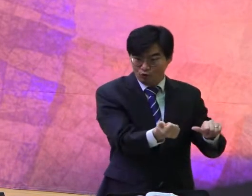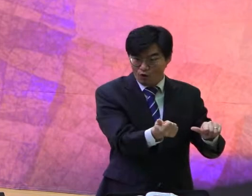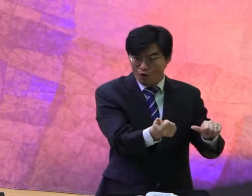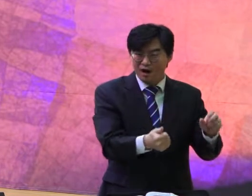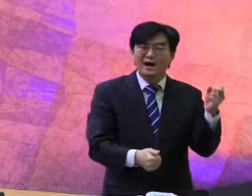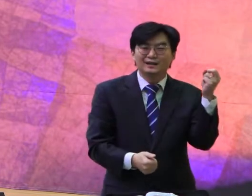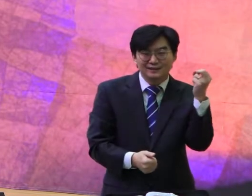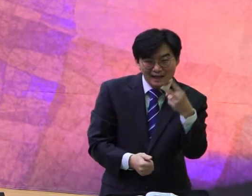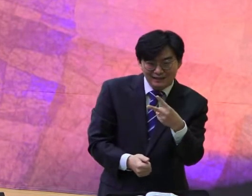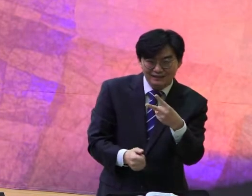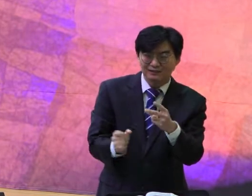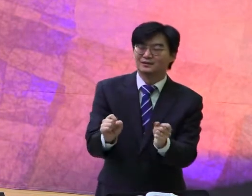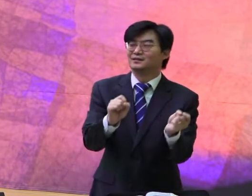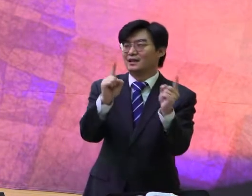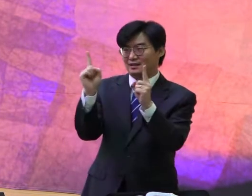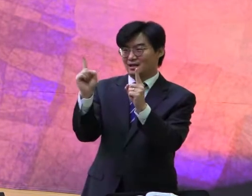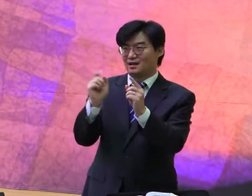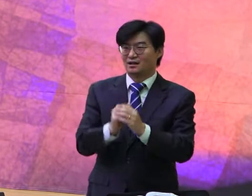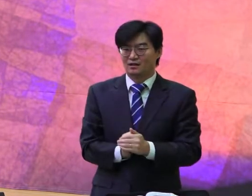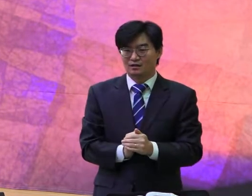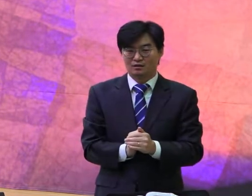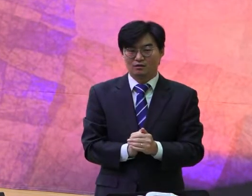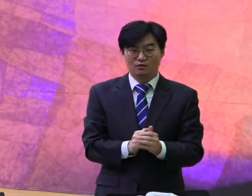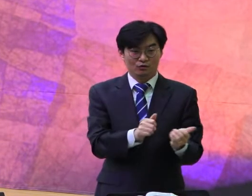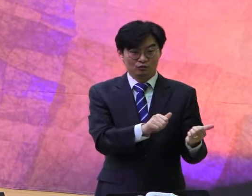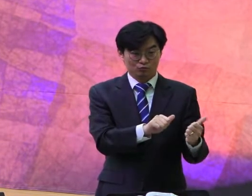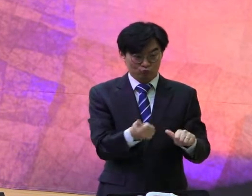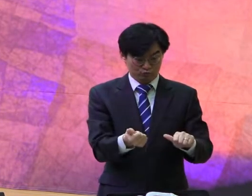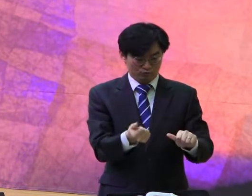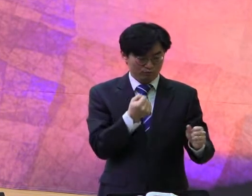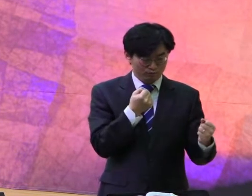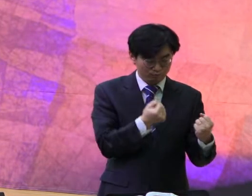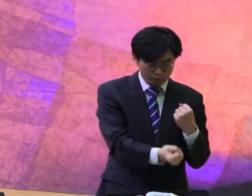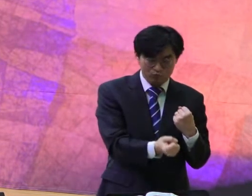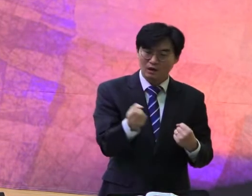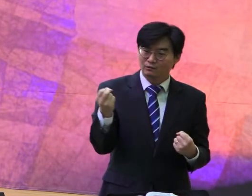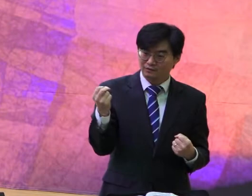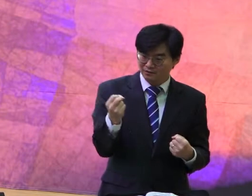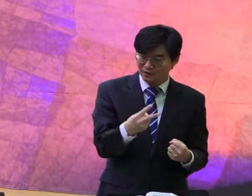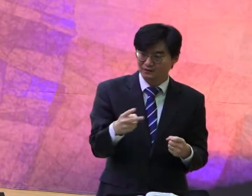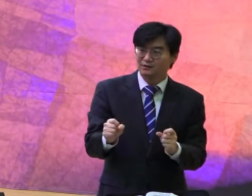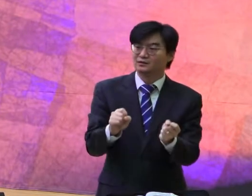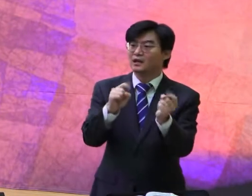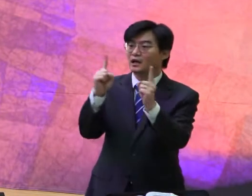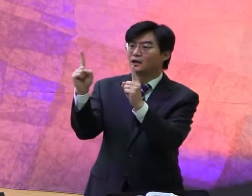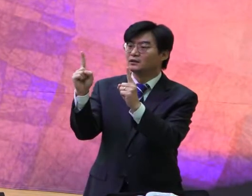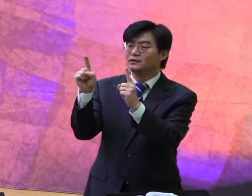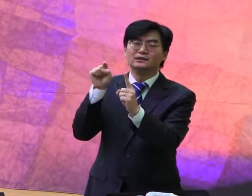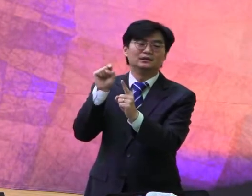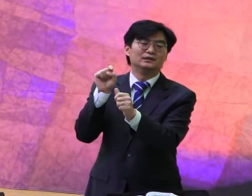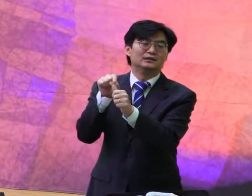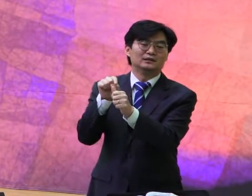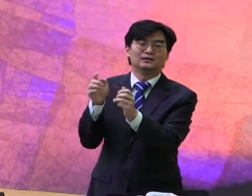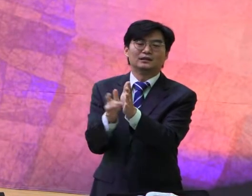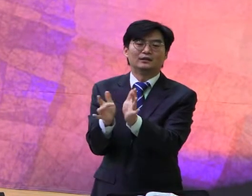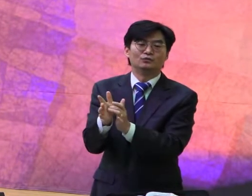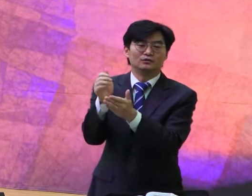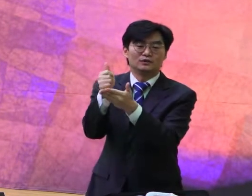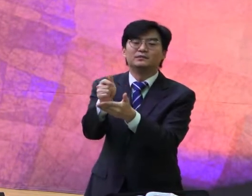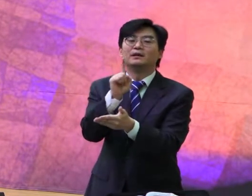죽으신 분이시고 그 죽음을 이기고 다시 사신 분이 예수님이시다. 그리고 또 믿음의 사람에 대해서 이야기할